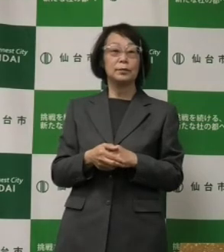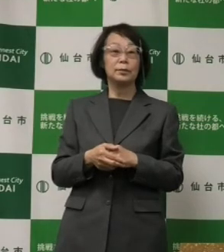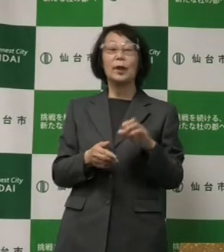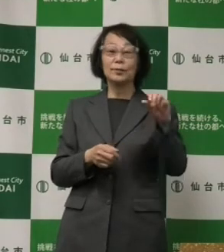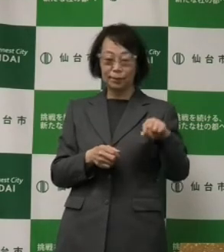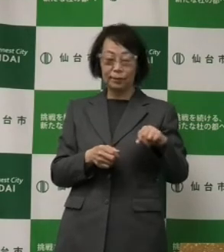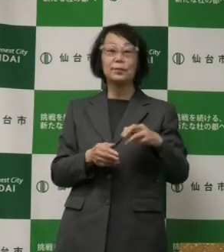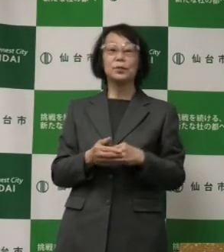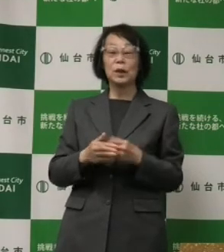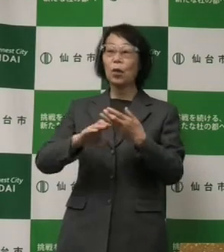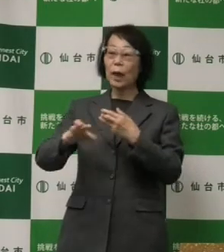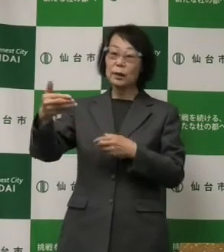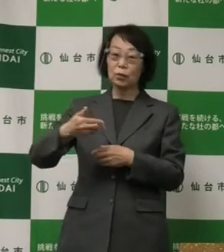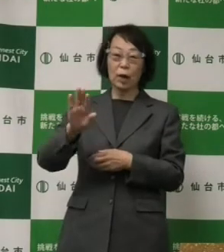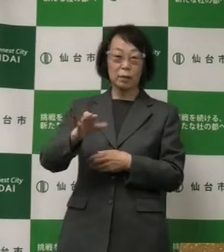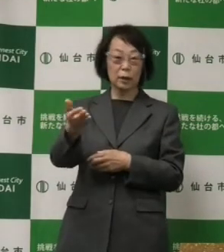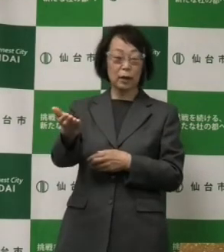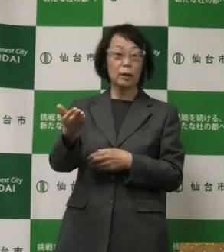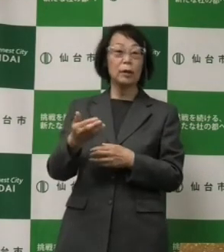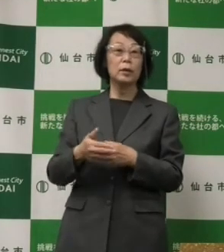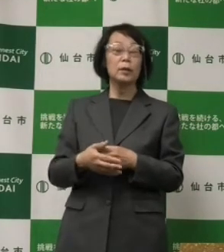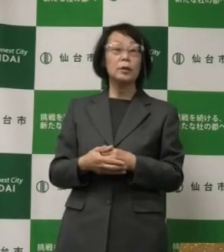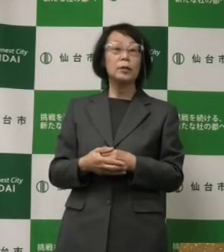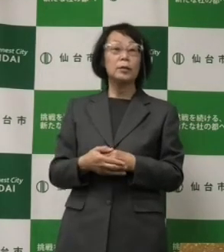か。 他に何かご質問ございますでしょうか。